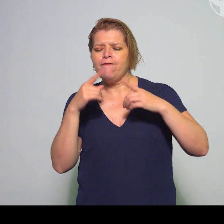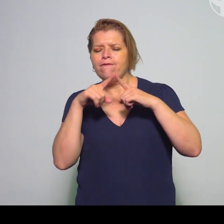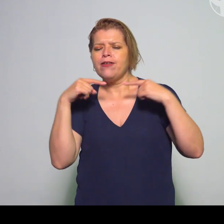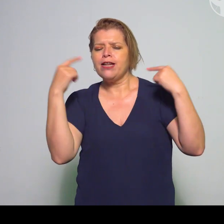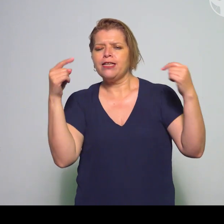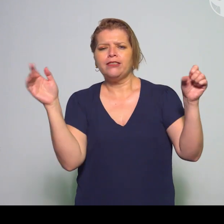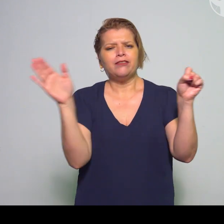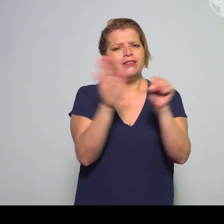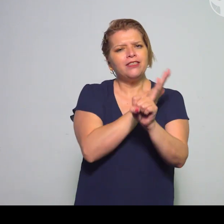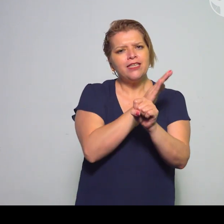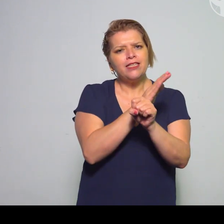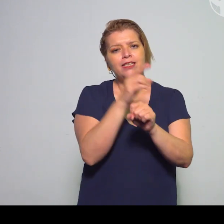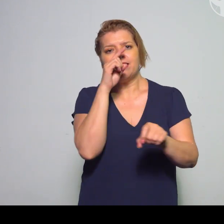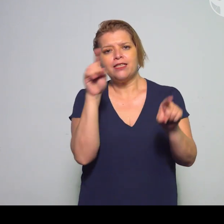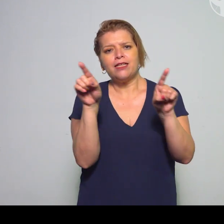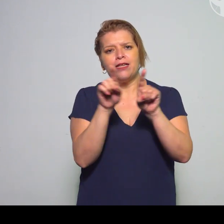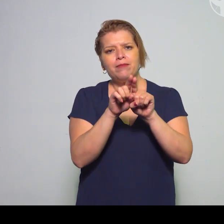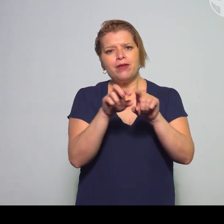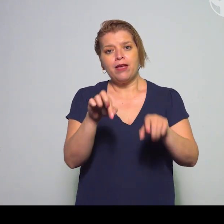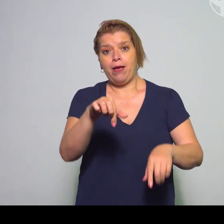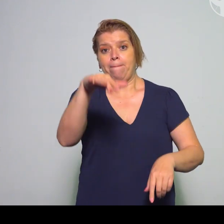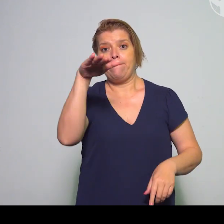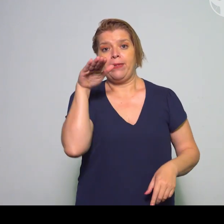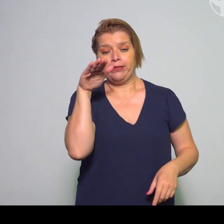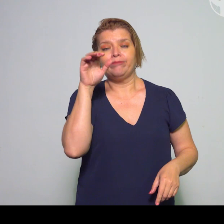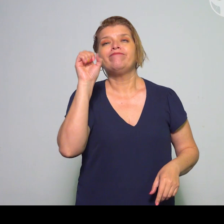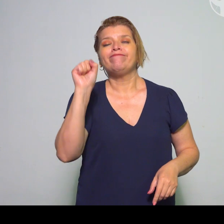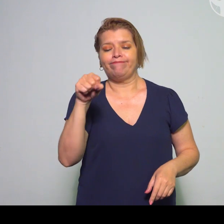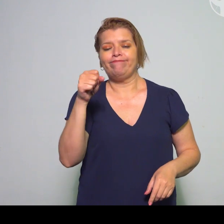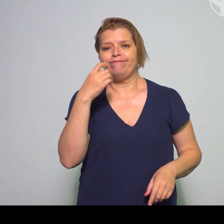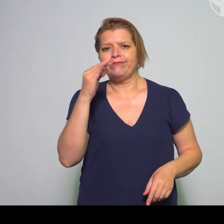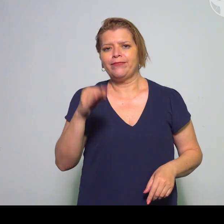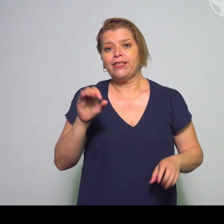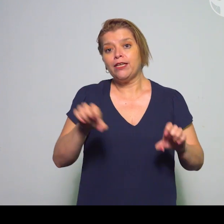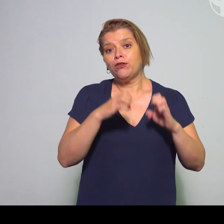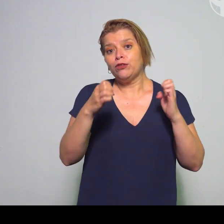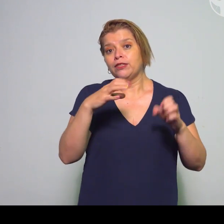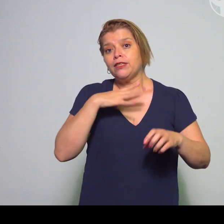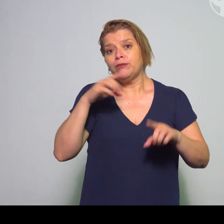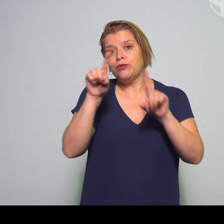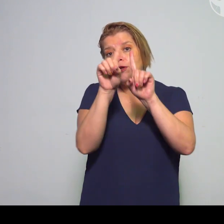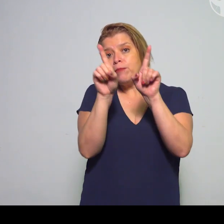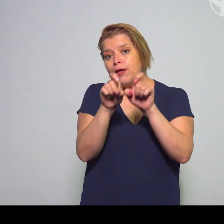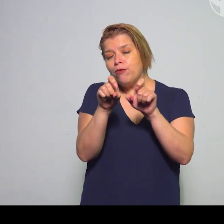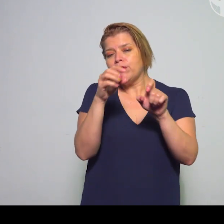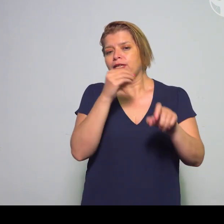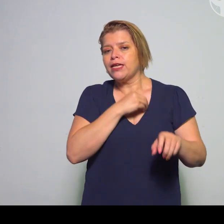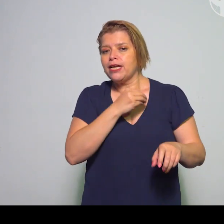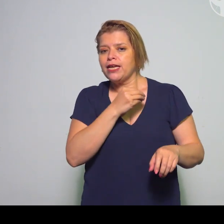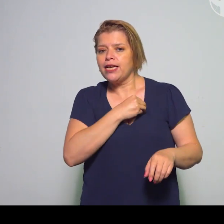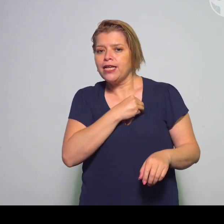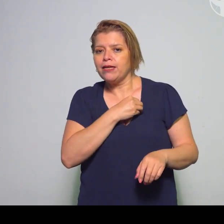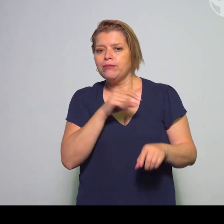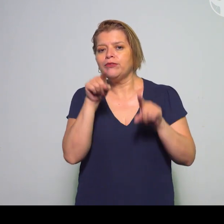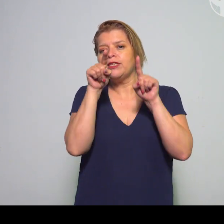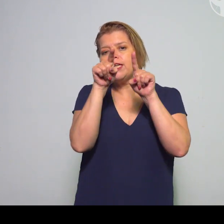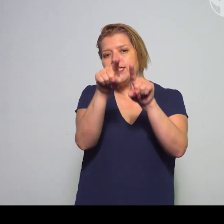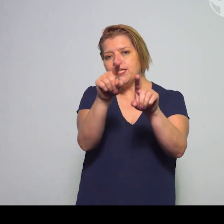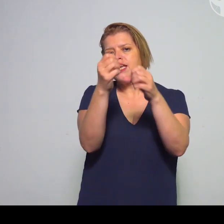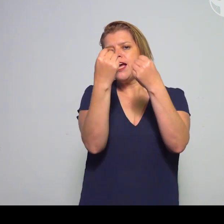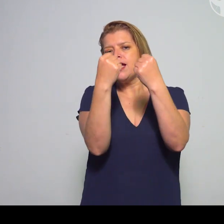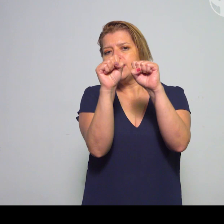familia feliz, en una familia plena y en una familia en paz. Y esa es la pregunta que